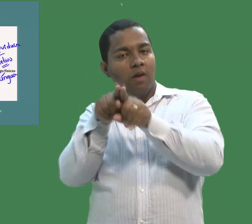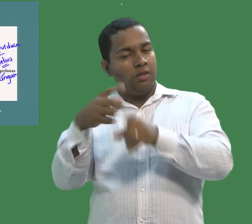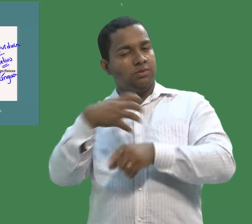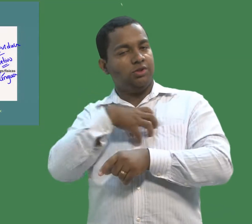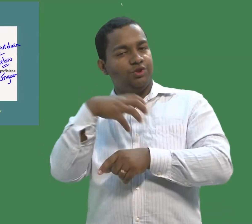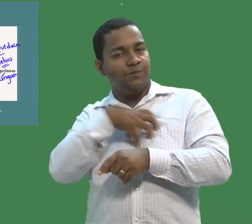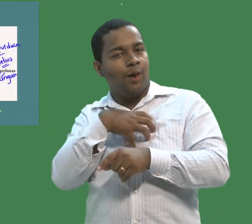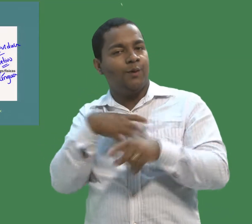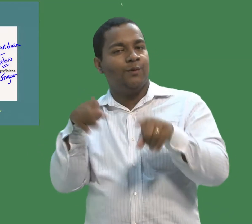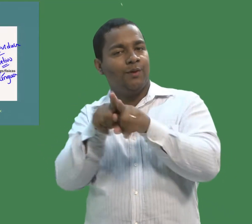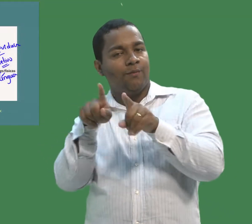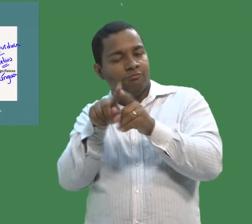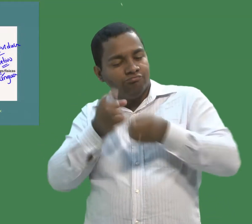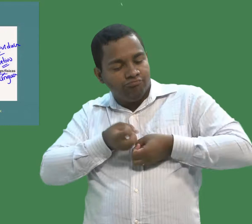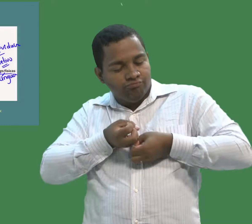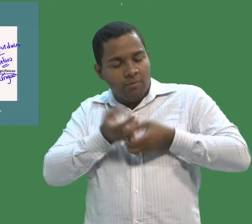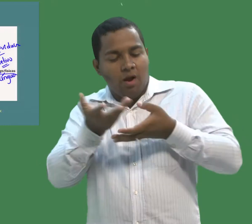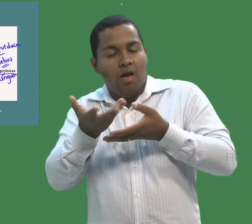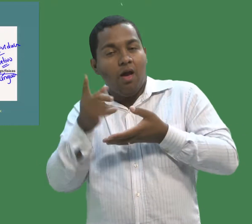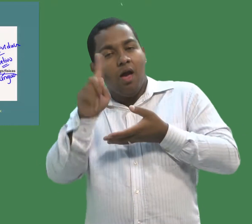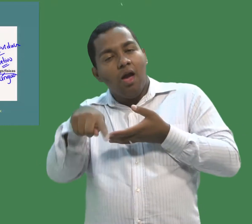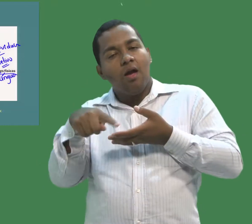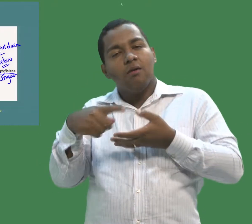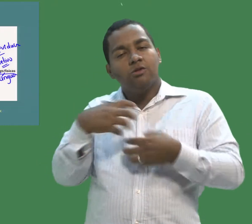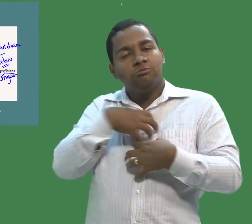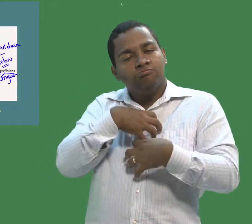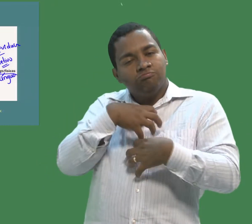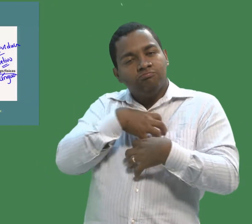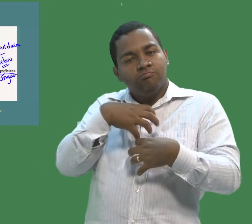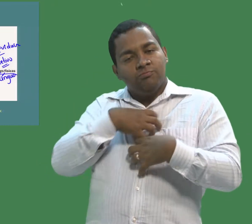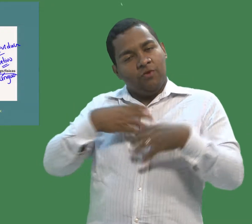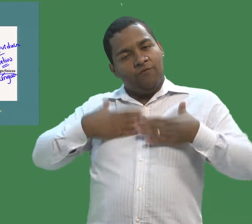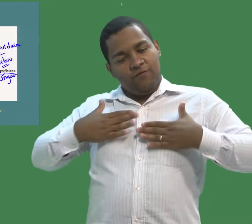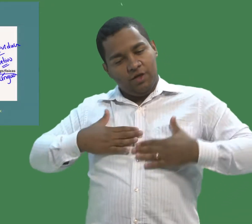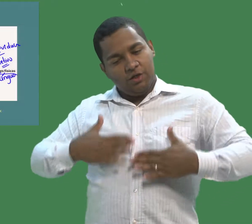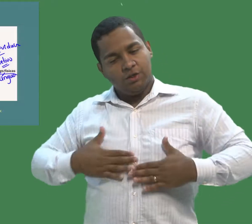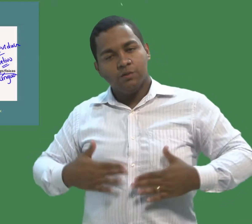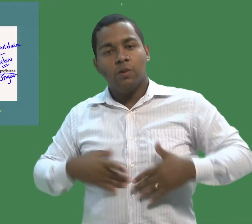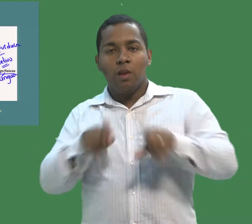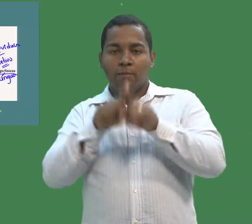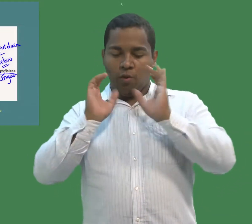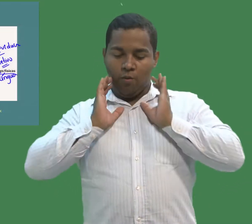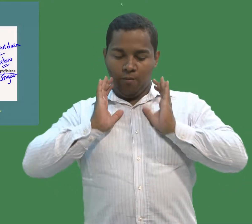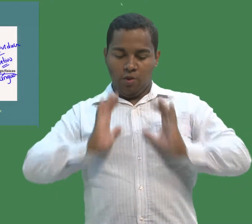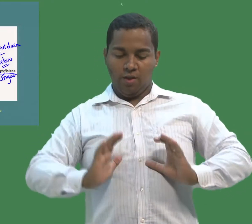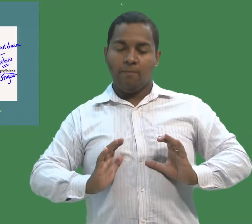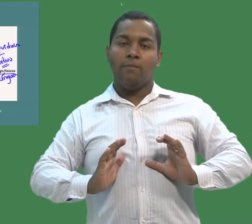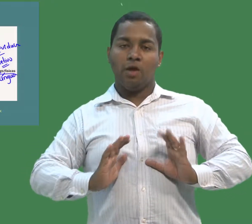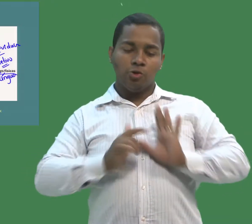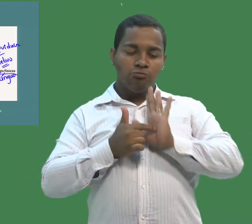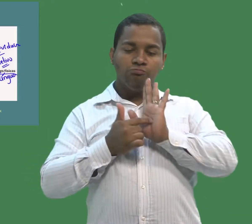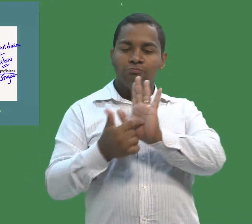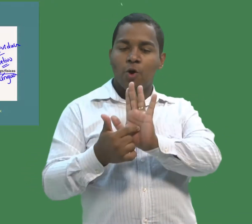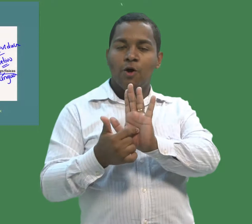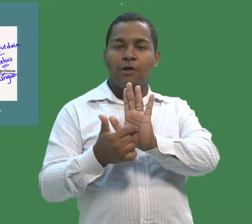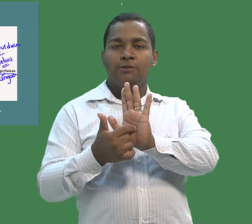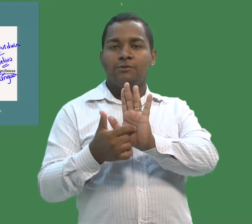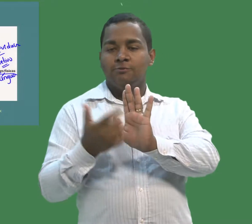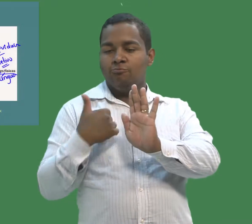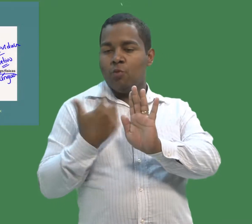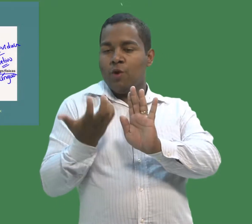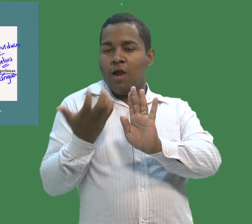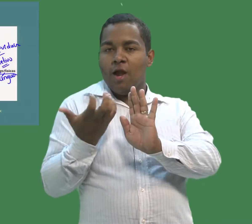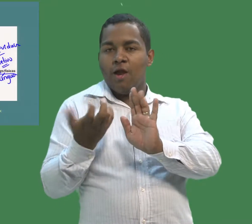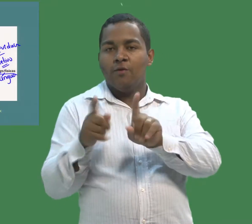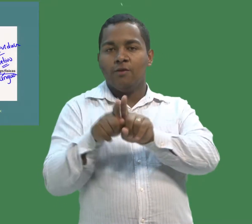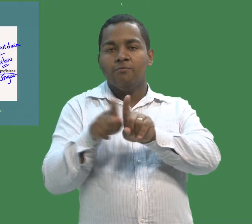como também vai expressar as sensações físicas, o seu comportamento também vai ser expresso, né, por meio da sua vontade, do seu desejo, bem como